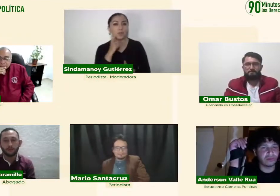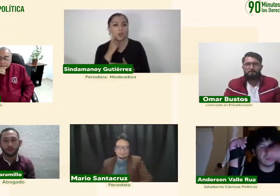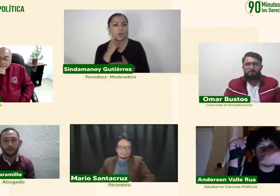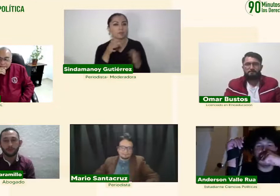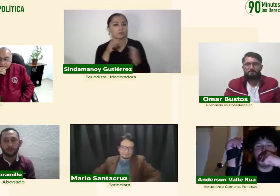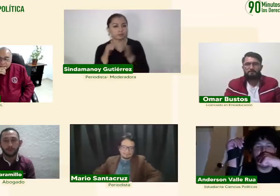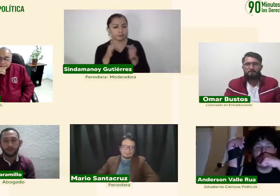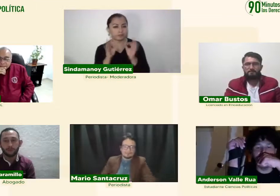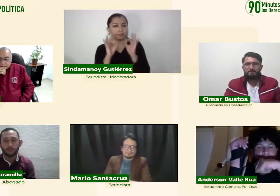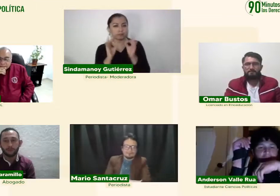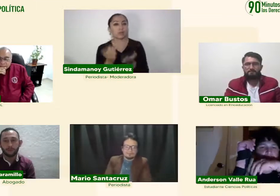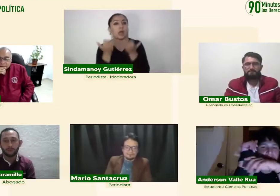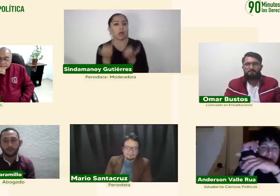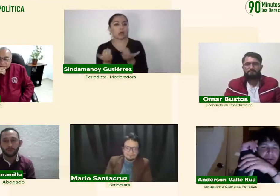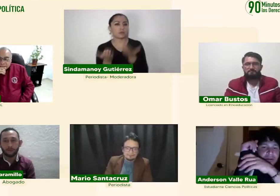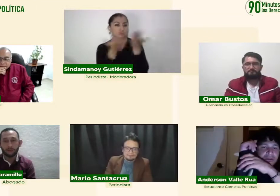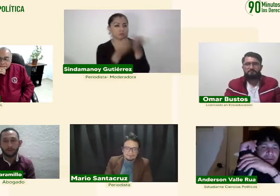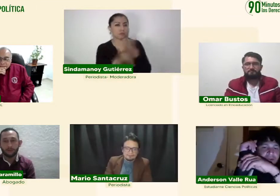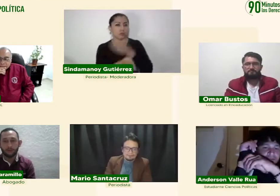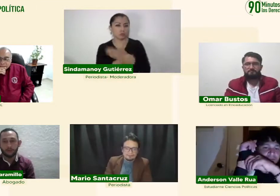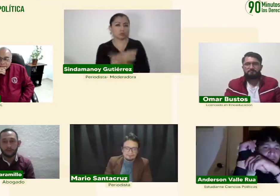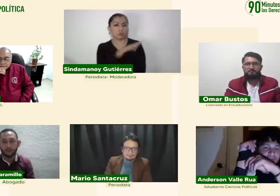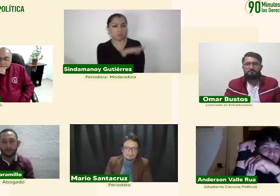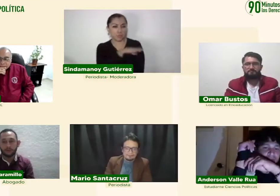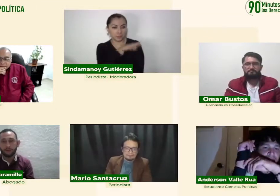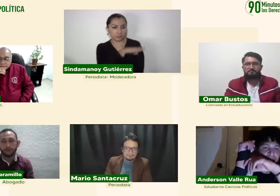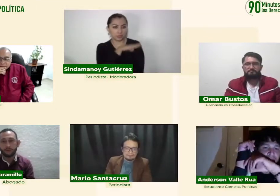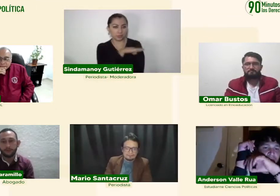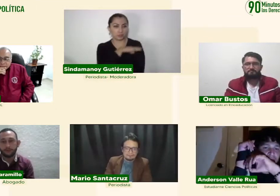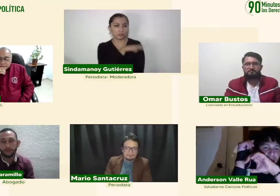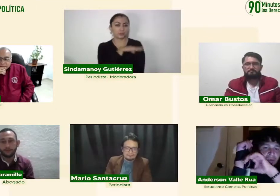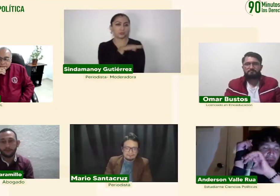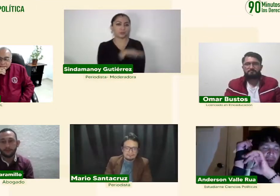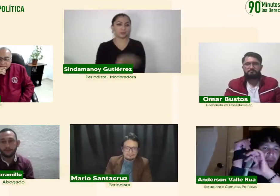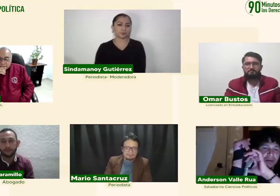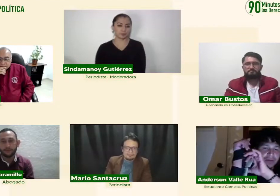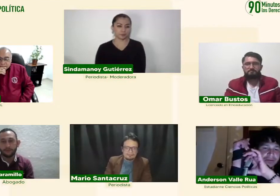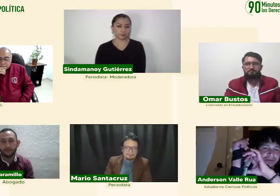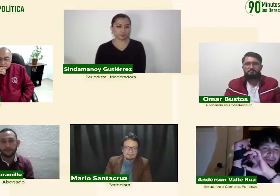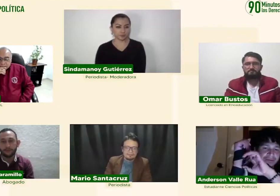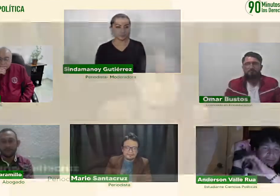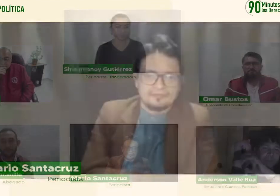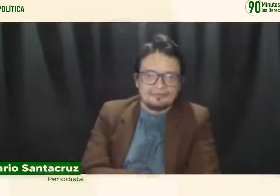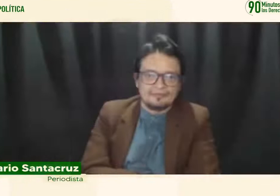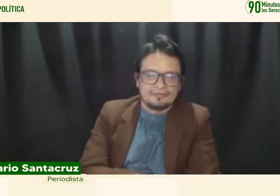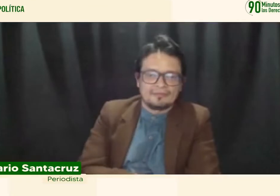muchas gracias.juan danielle por esa explicación que nos das ahora vamos a continuar con mario'